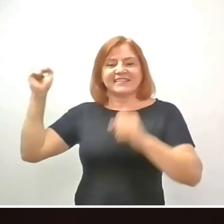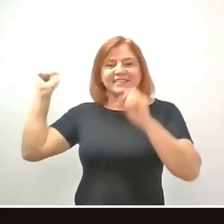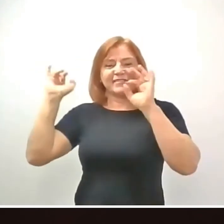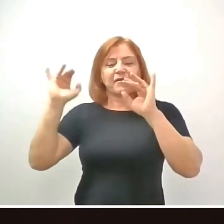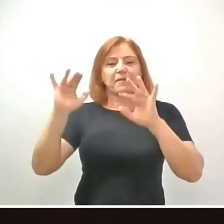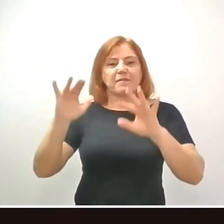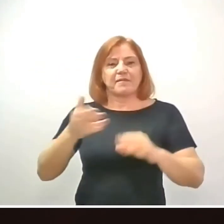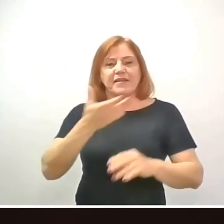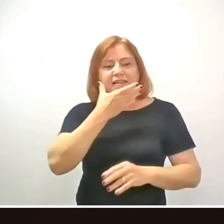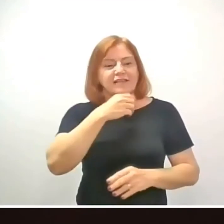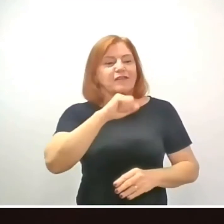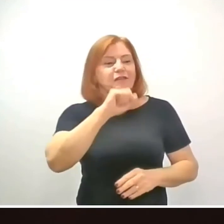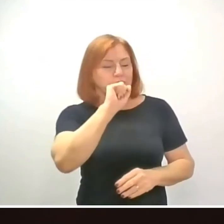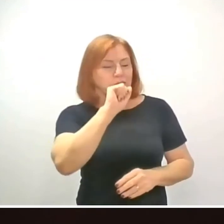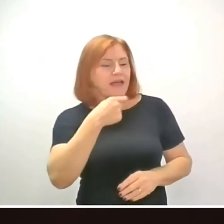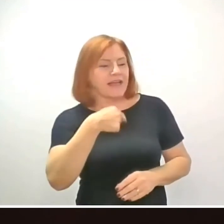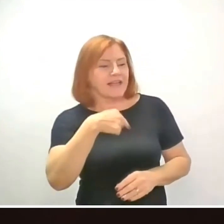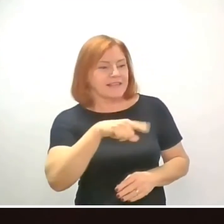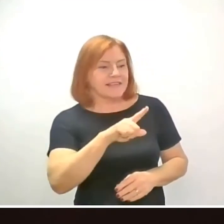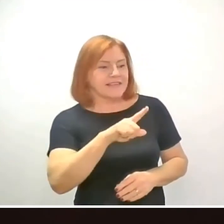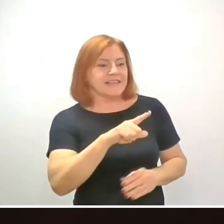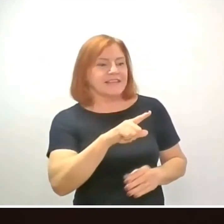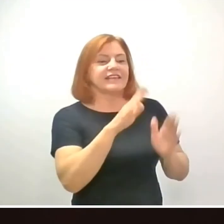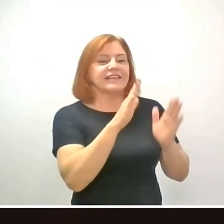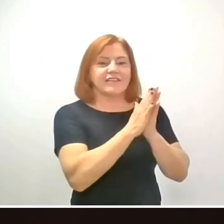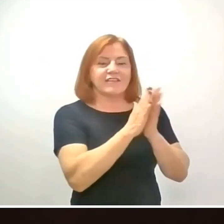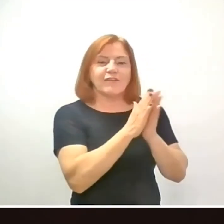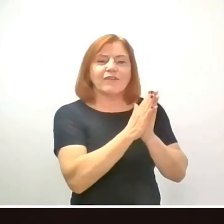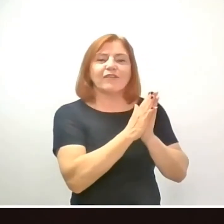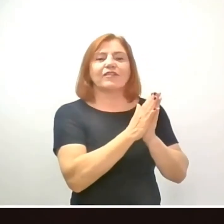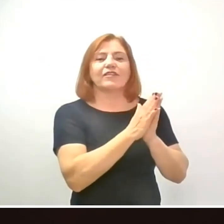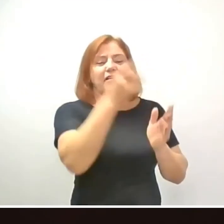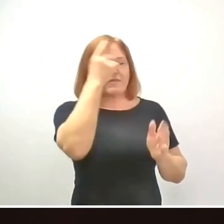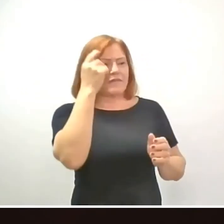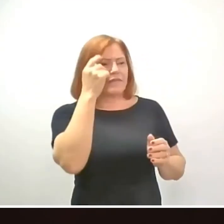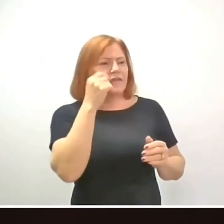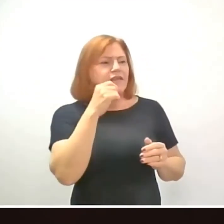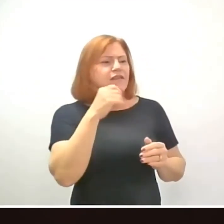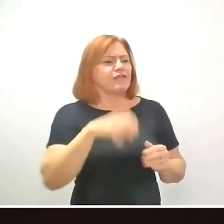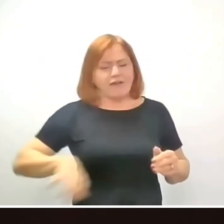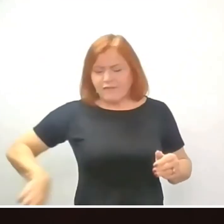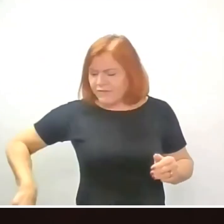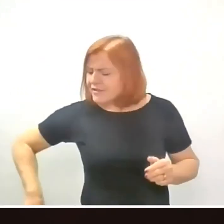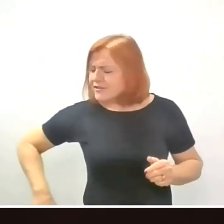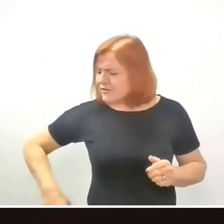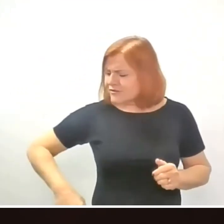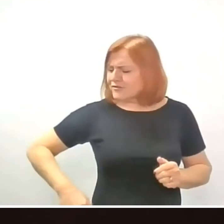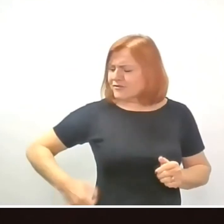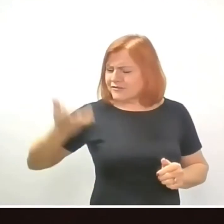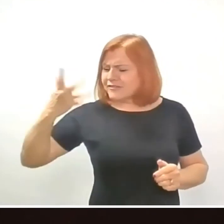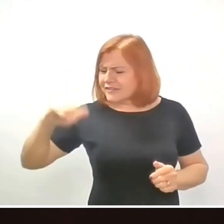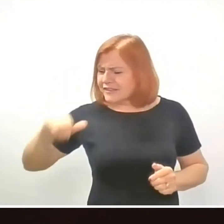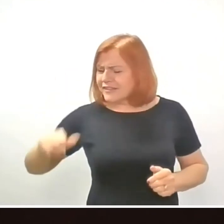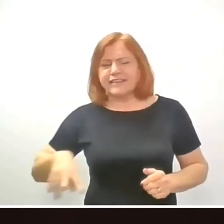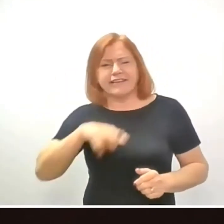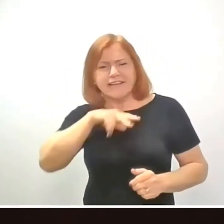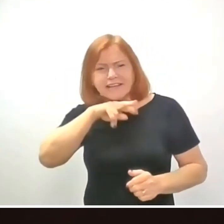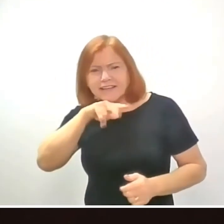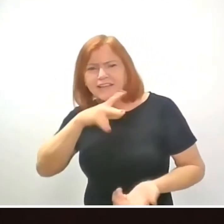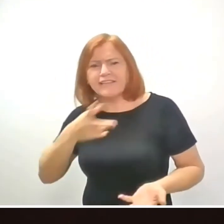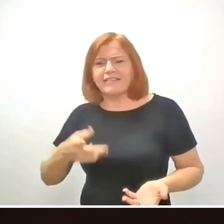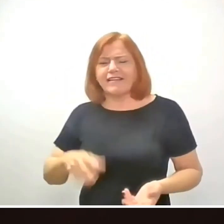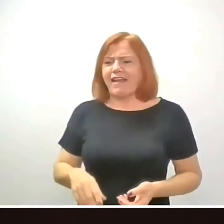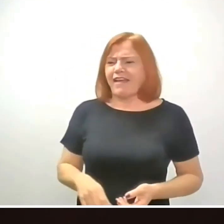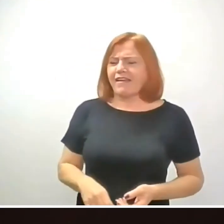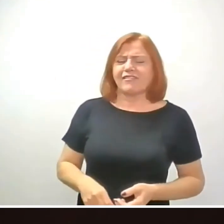saírem para orar pelas pessoas, pregar o evangelho. Leva seus filhos, leva os seus netos, para eles já se